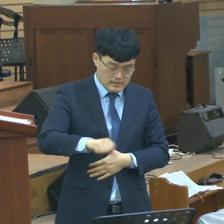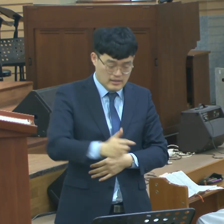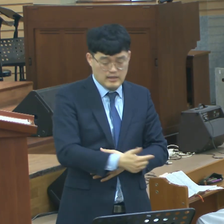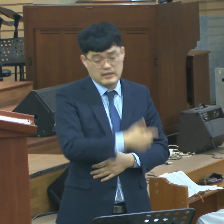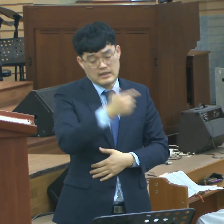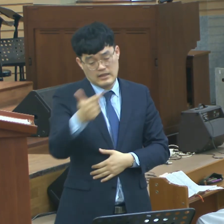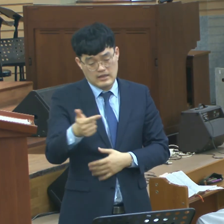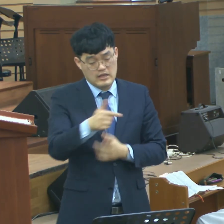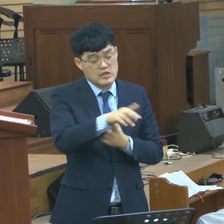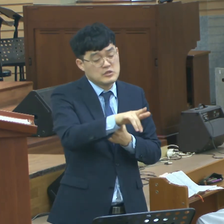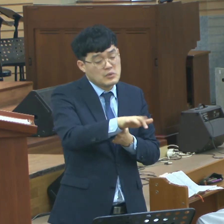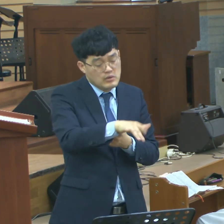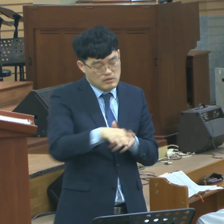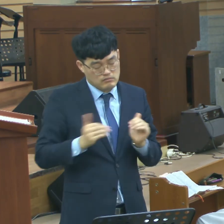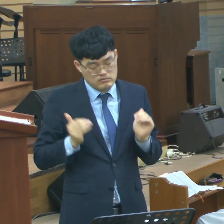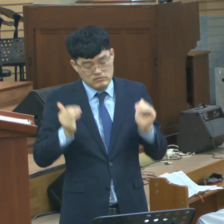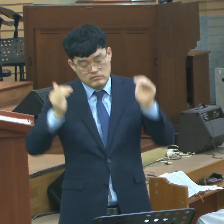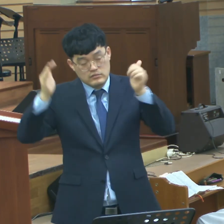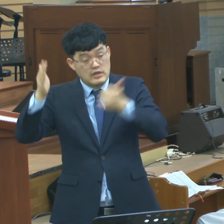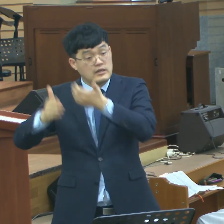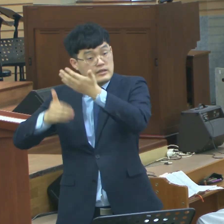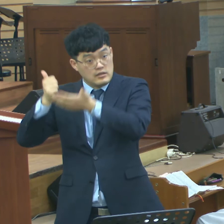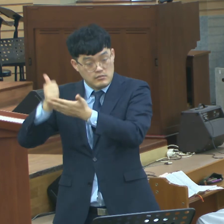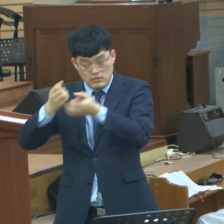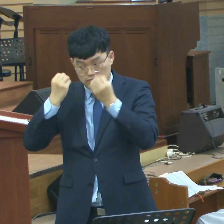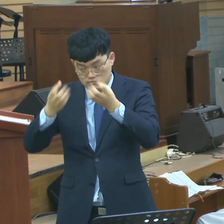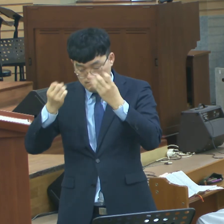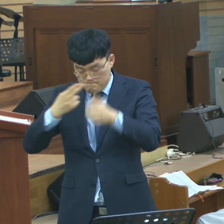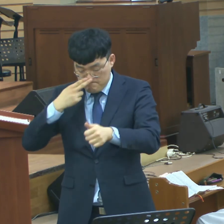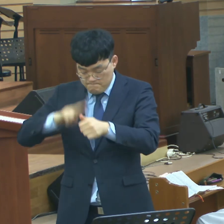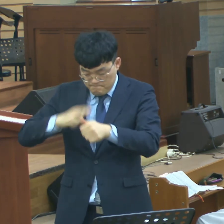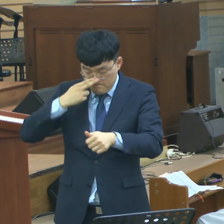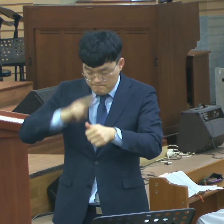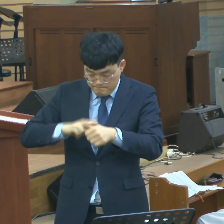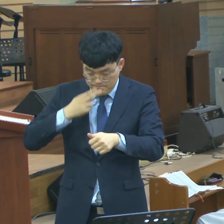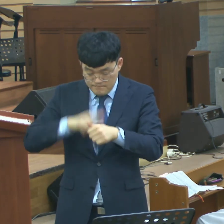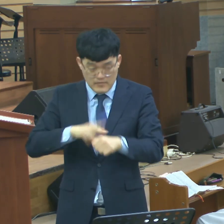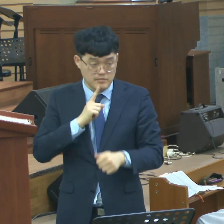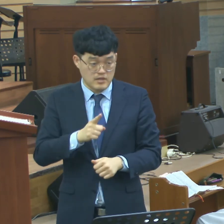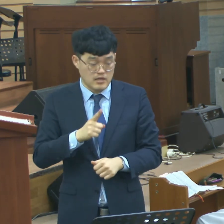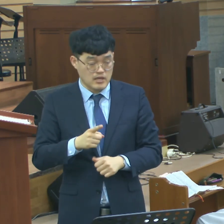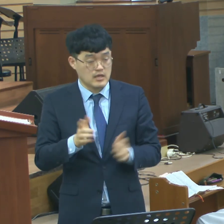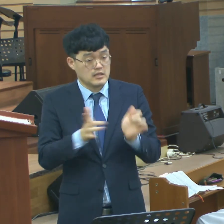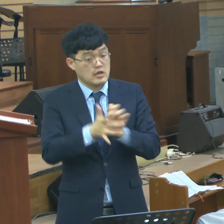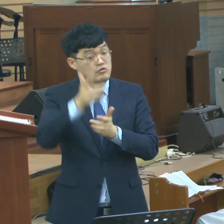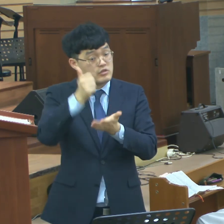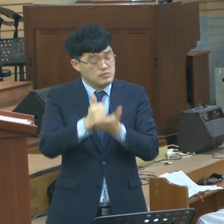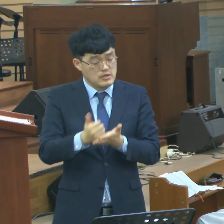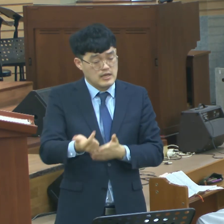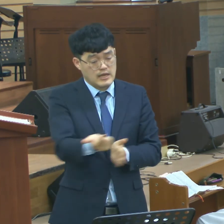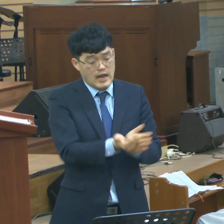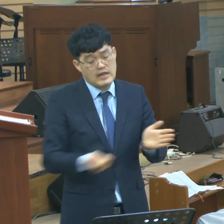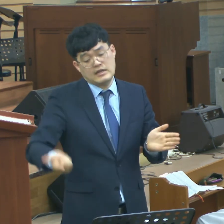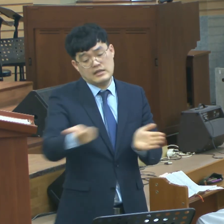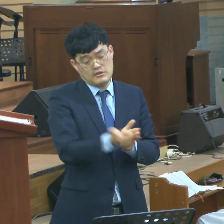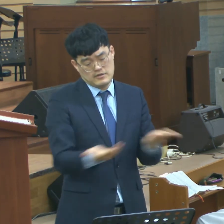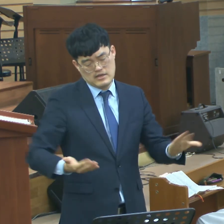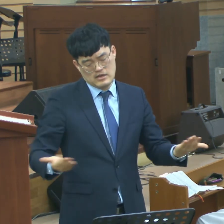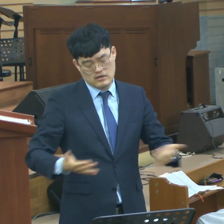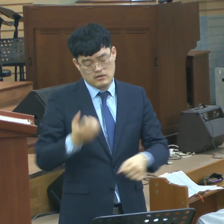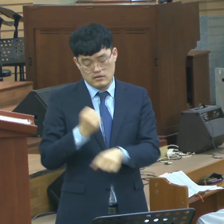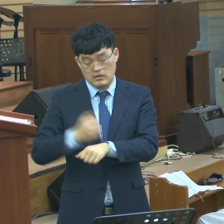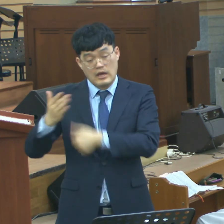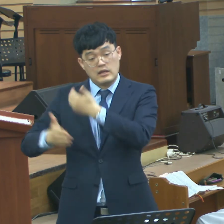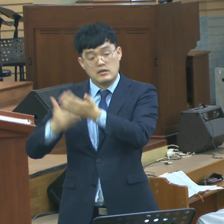그 촌동네에서 자라게 하신 것도 하나님의 도전 정신을 보여주는 거예요. 예수님을 갈릴리에서 사역하게 하신 것도 하나님의 도전 정신을